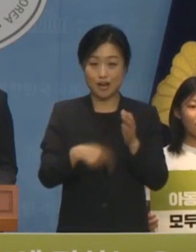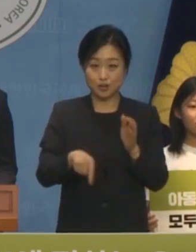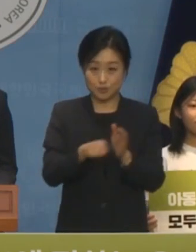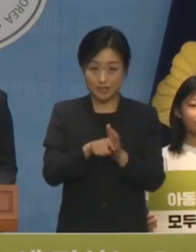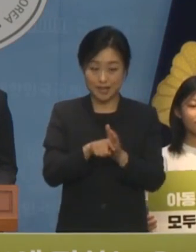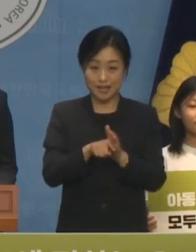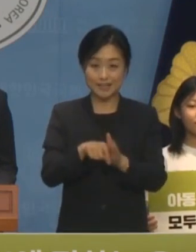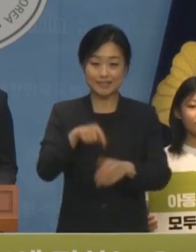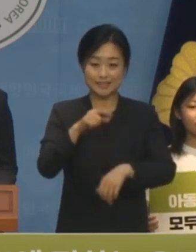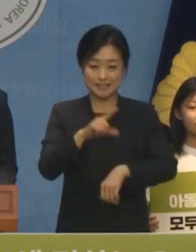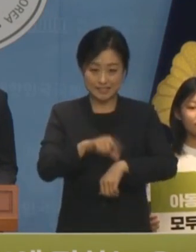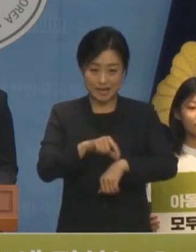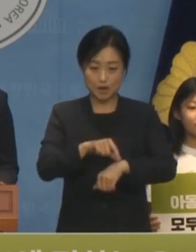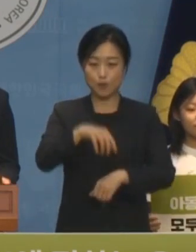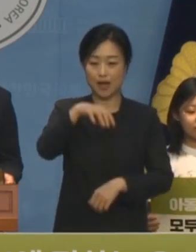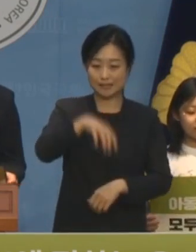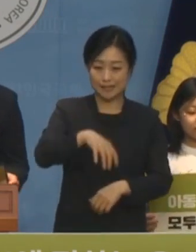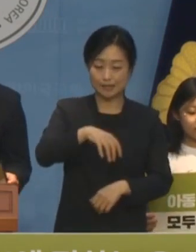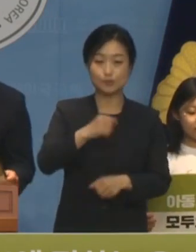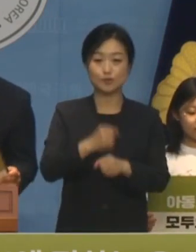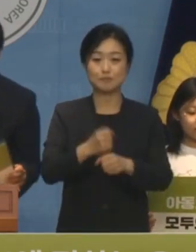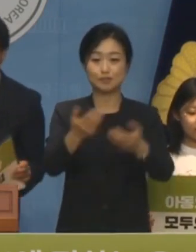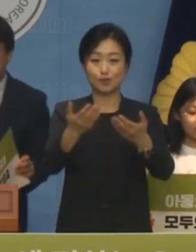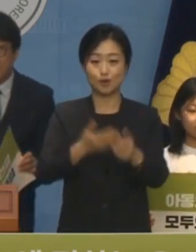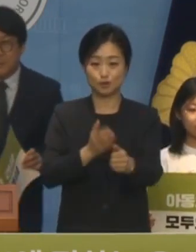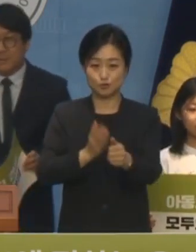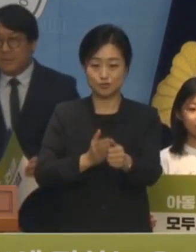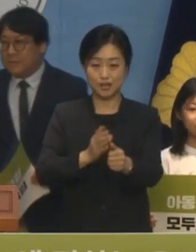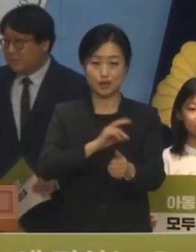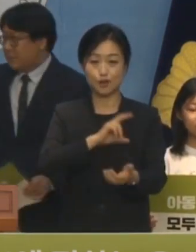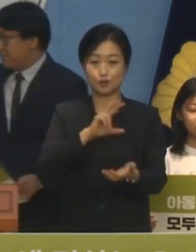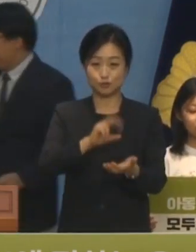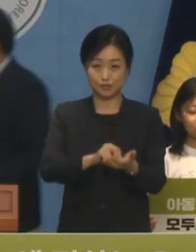마련해 주세요라는 주제로 발언해 주시겠습니다.